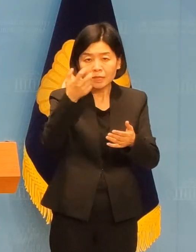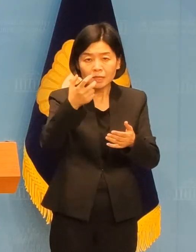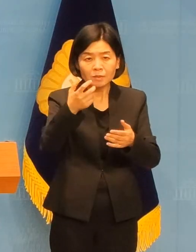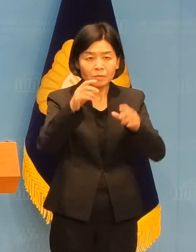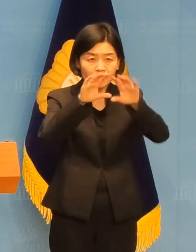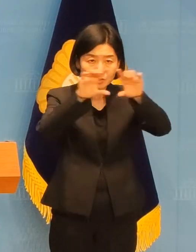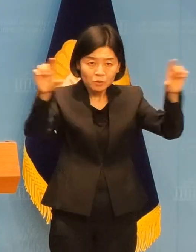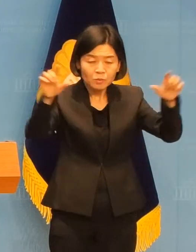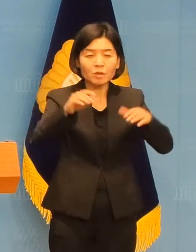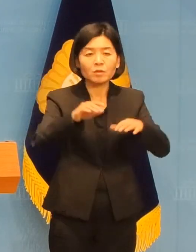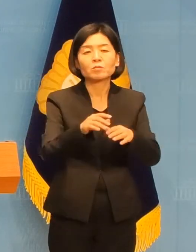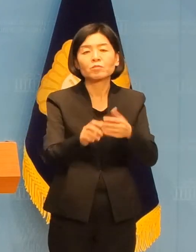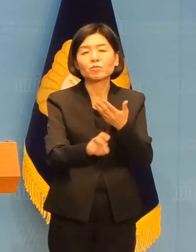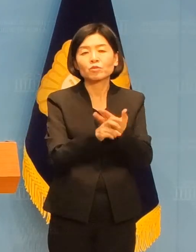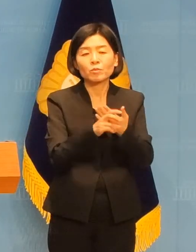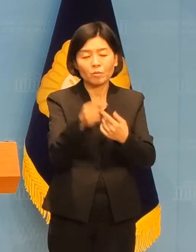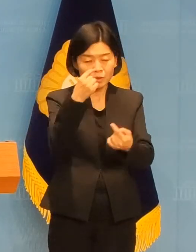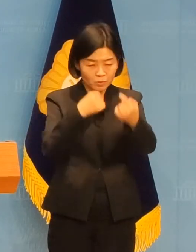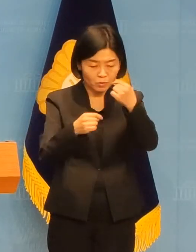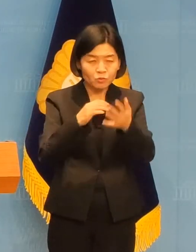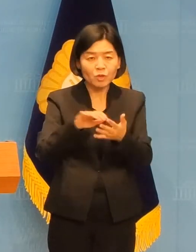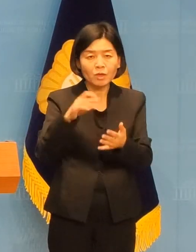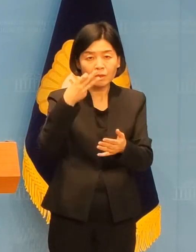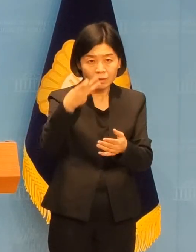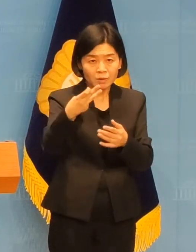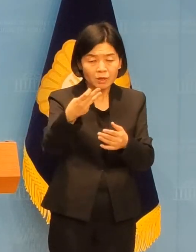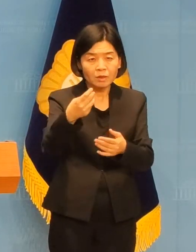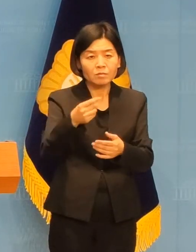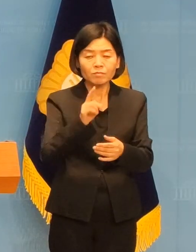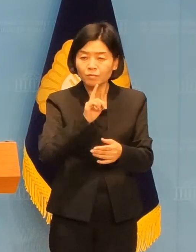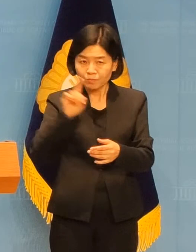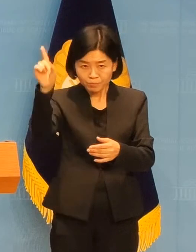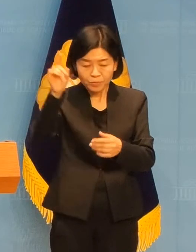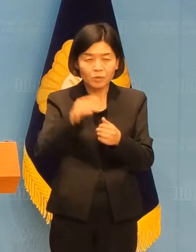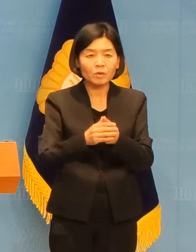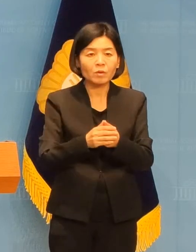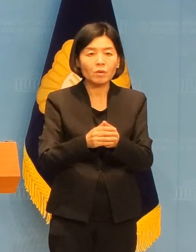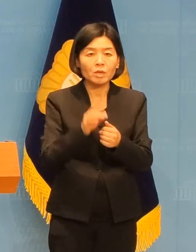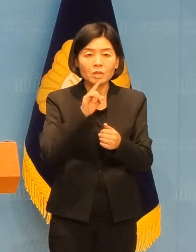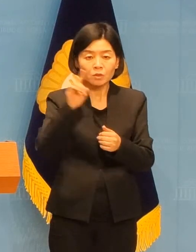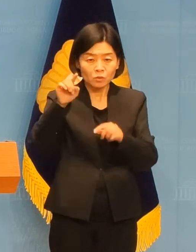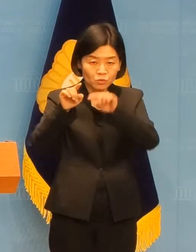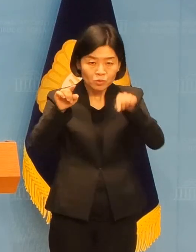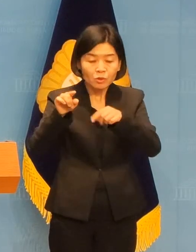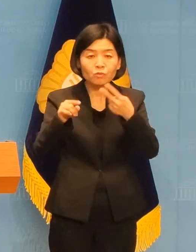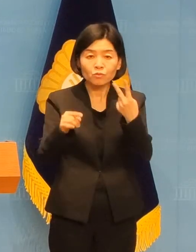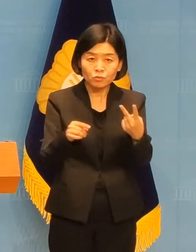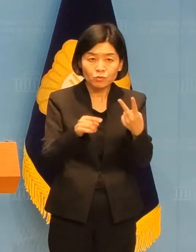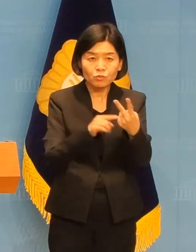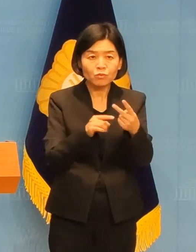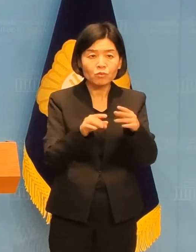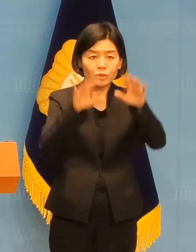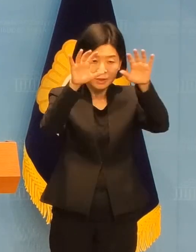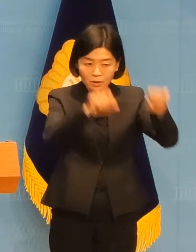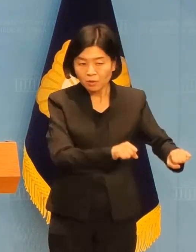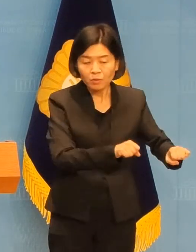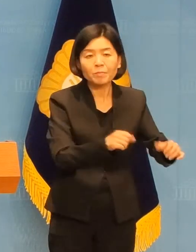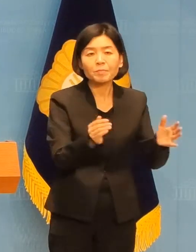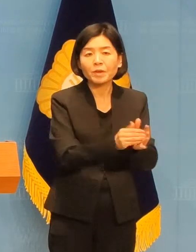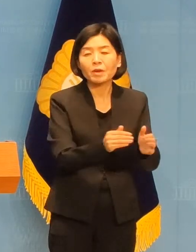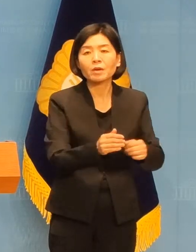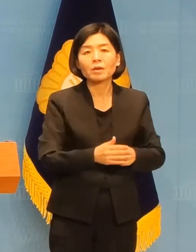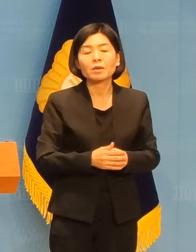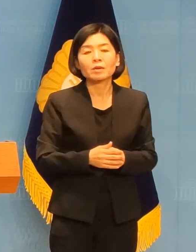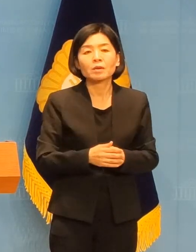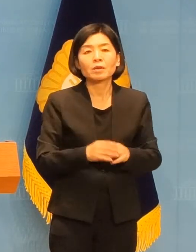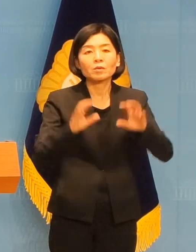현수막 신고가 접수되었으며 그중 13건에 대해 신고 조치하였고 기존 신고건 중 2건이 철거 완료되었습니다.